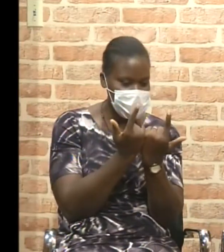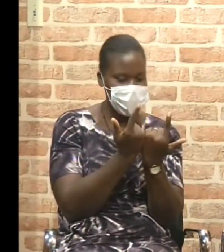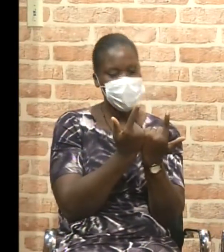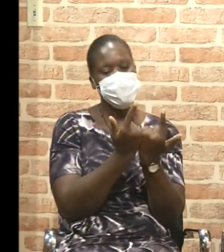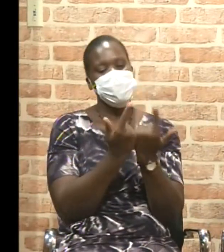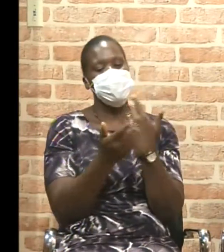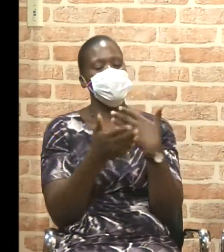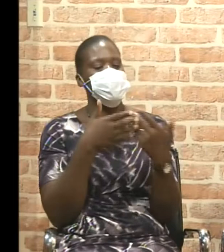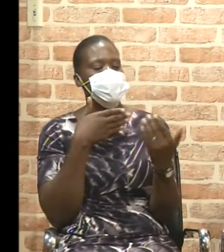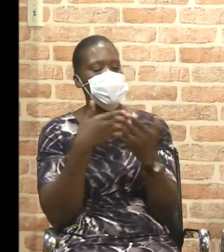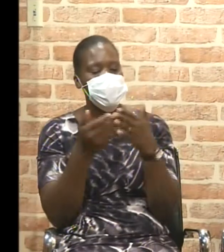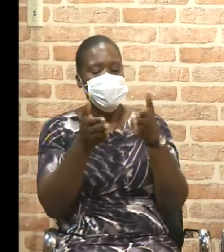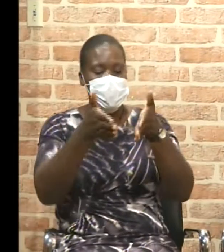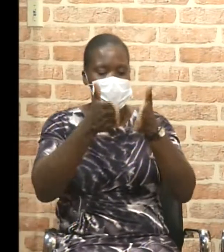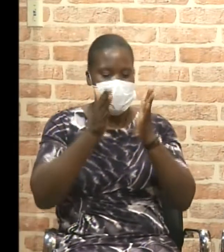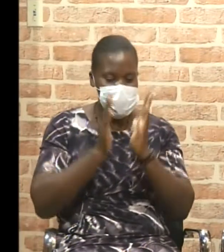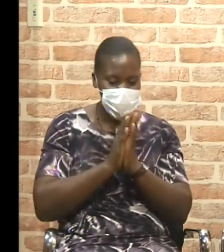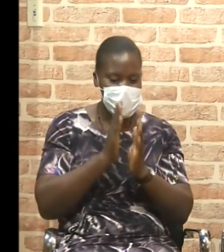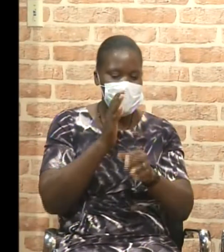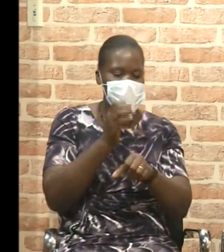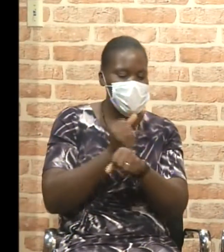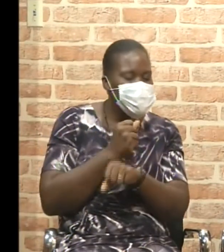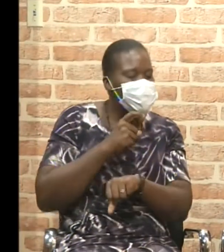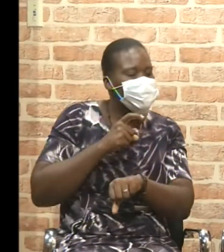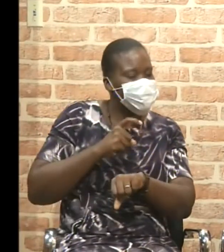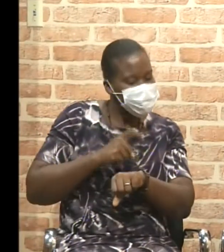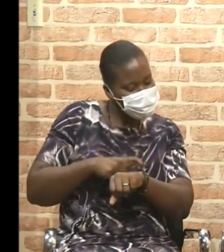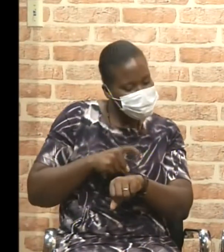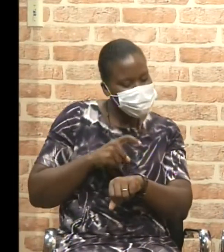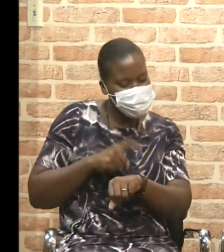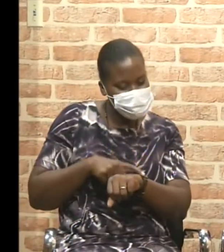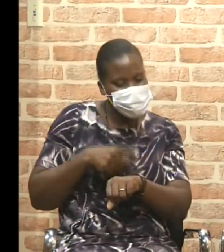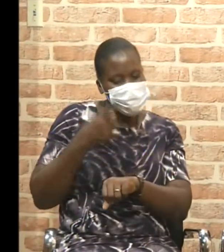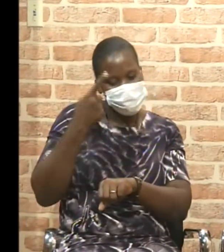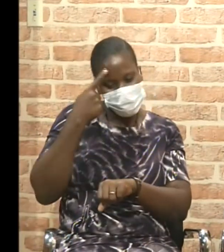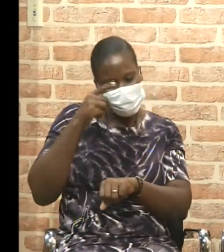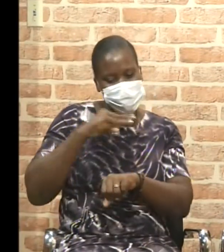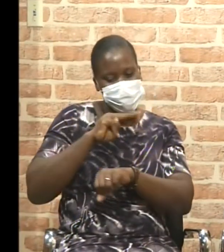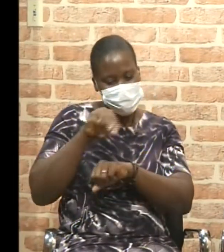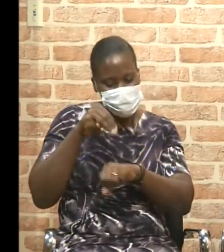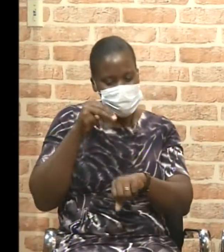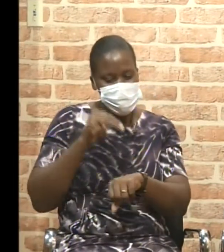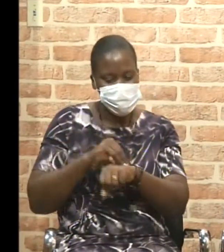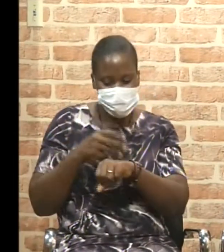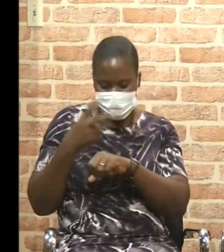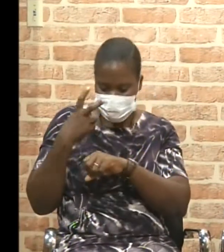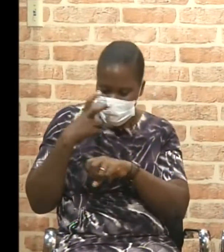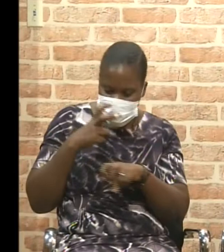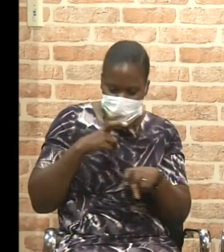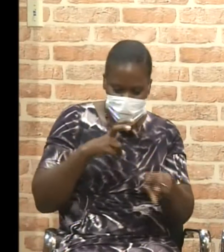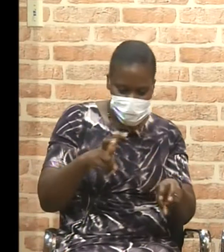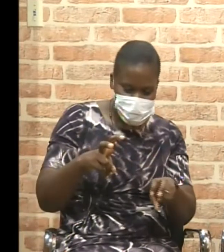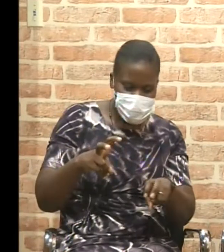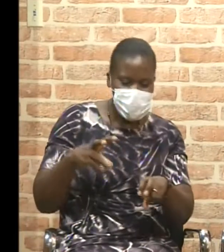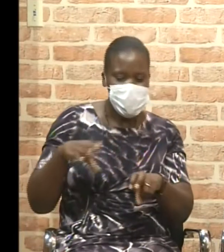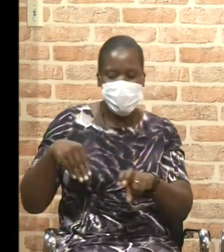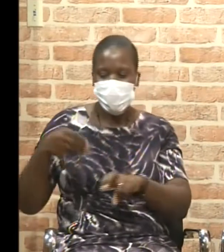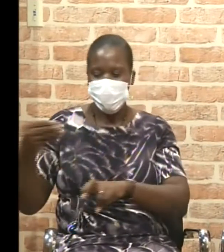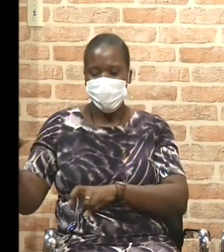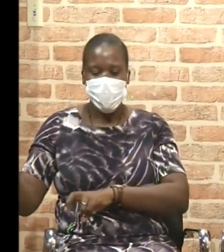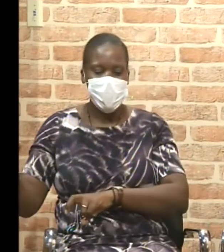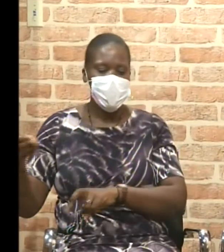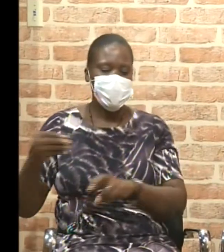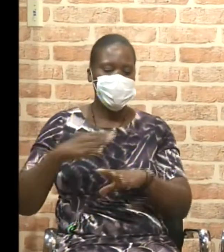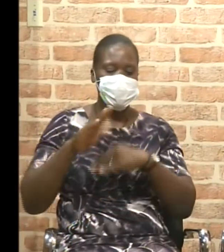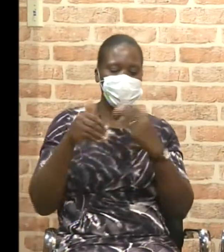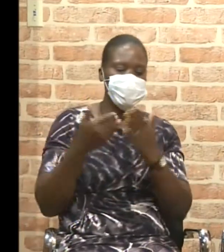c'est institutionnel, donc ça va prendre quantité de temps pour que le ministère affaires sociales agisse sur lui, ensuite pour retourner pour faire tout parcours